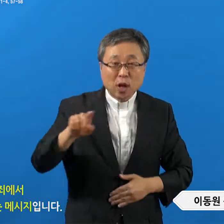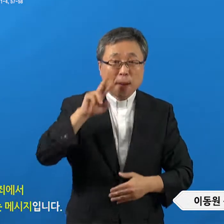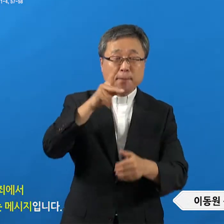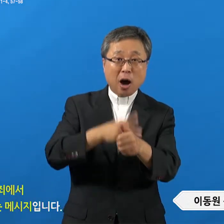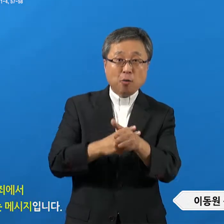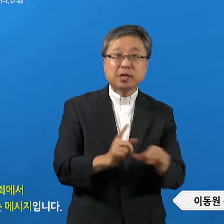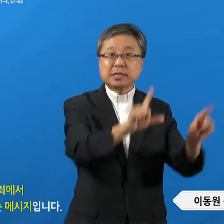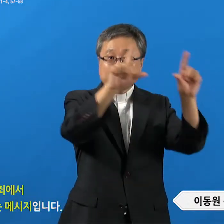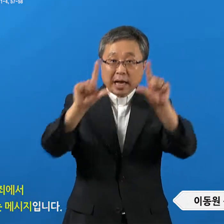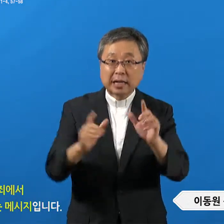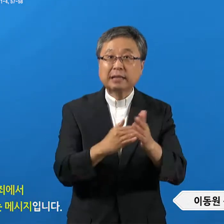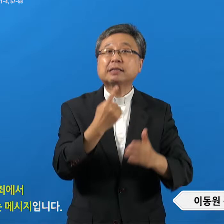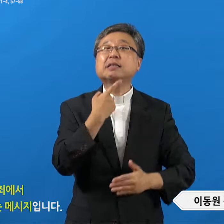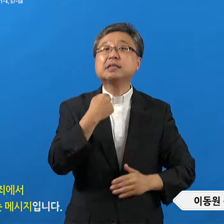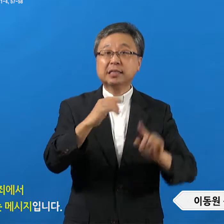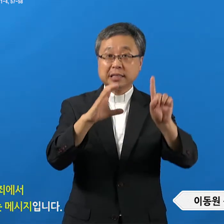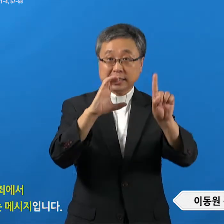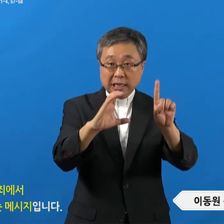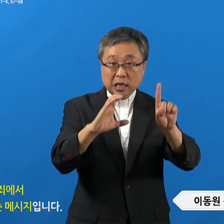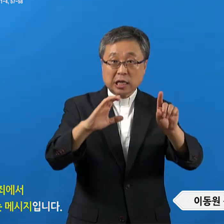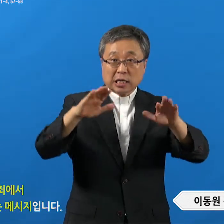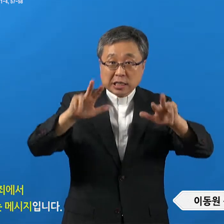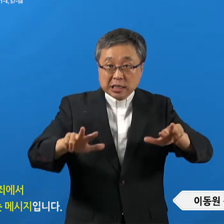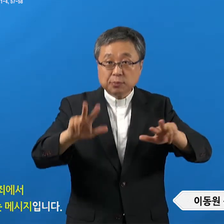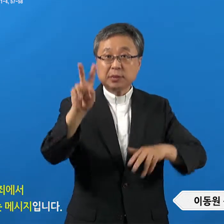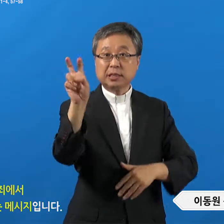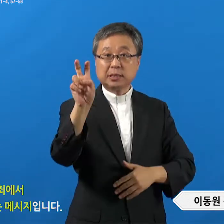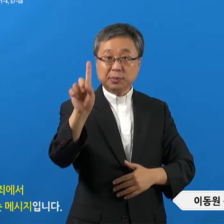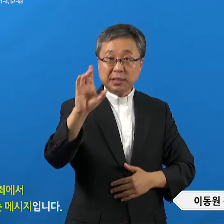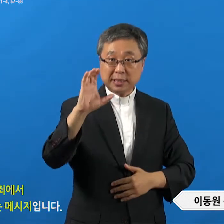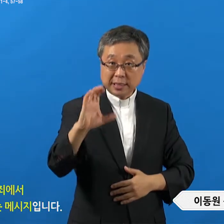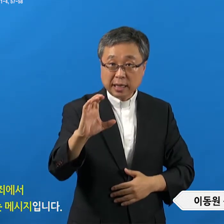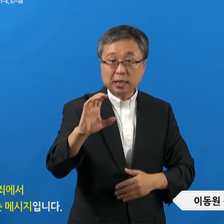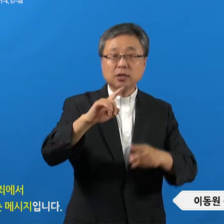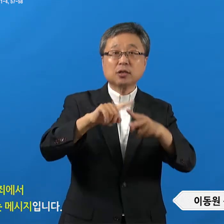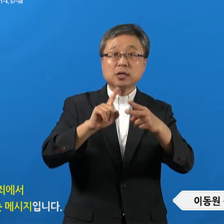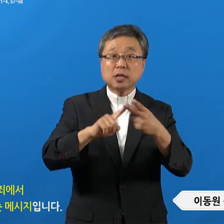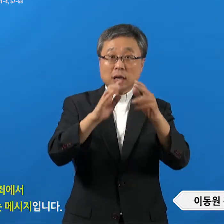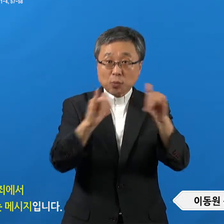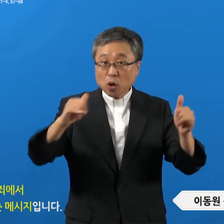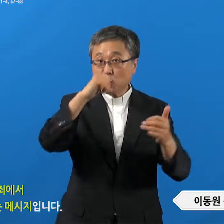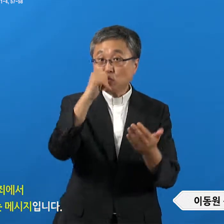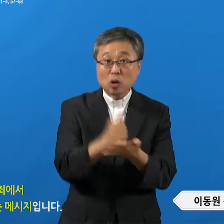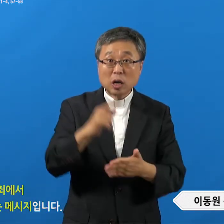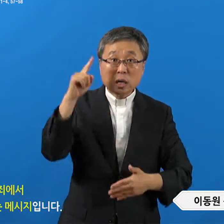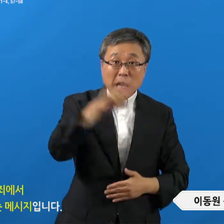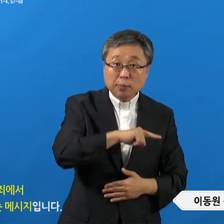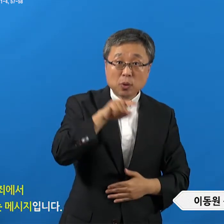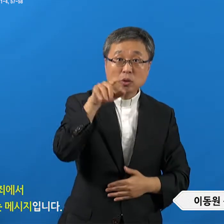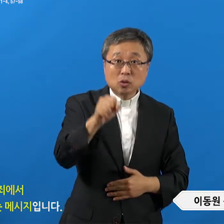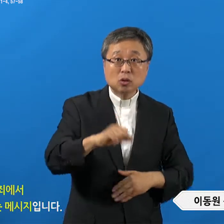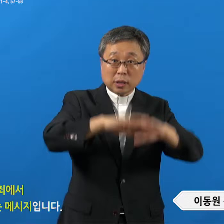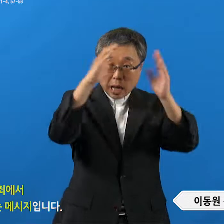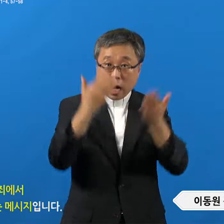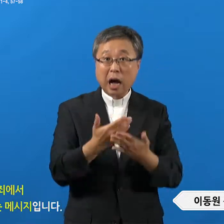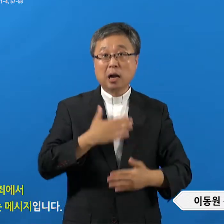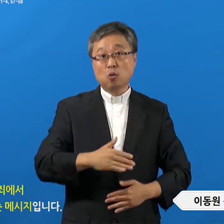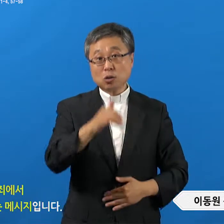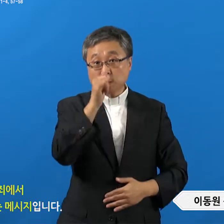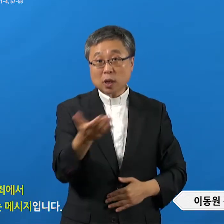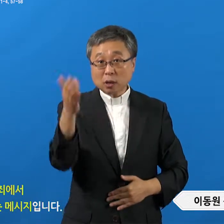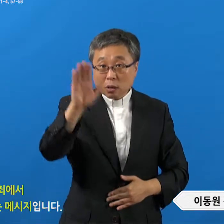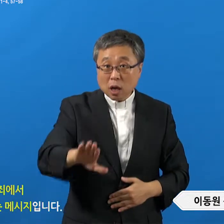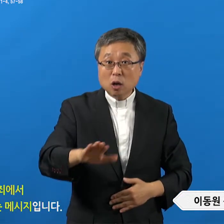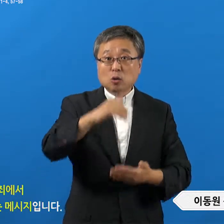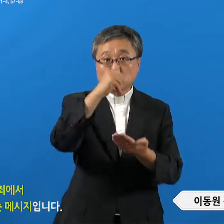바울이 살았던 1세기나 우리가 산 21세기나 사람들은 죄를 나쁜 것으로 다 알고 있습니다.